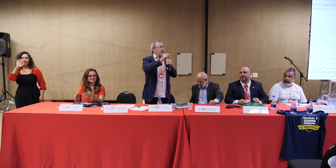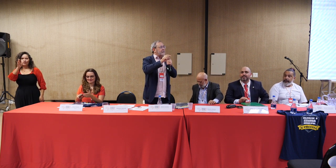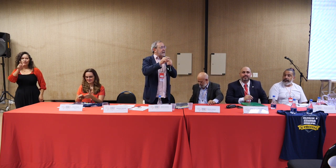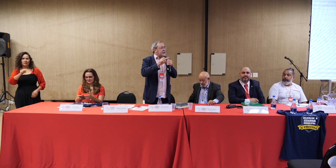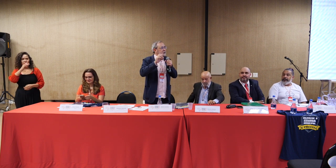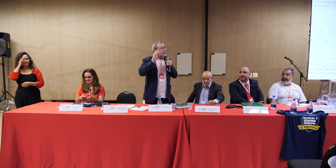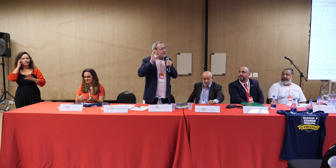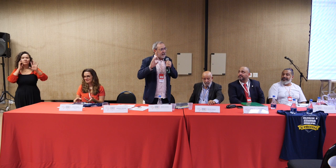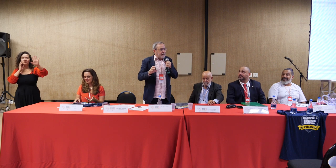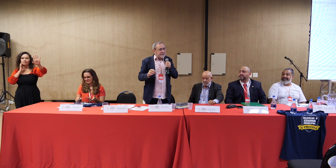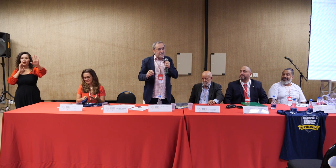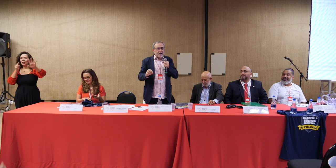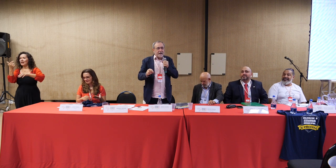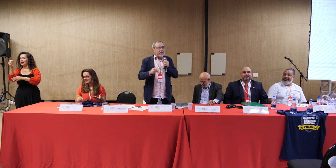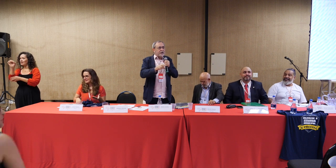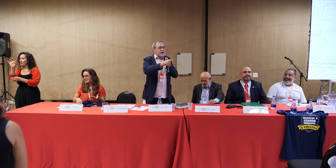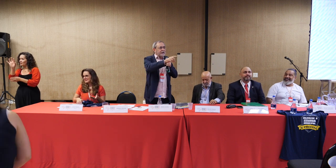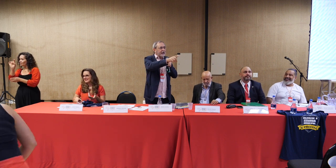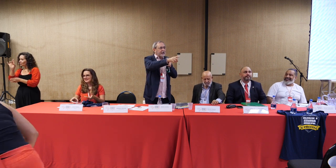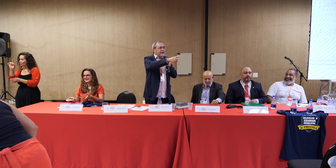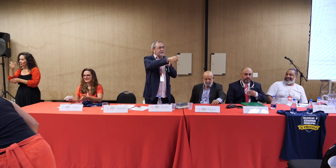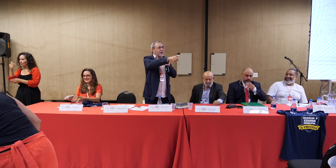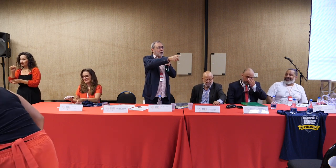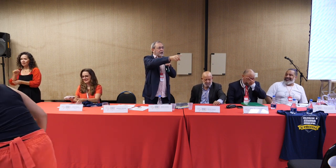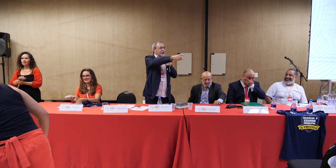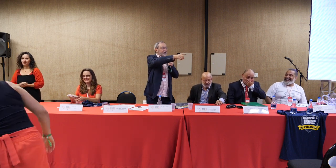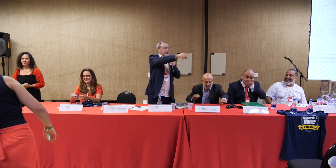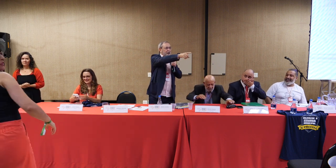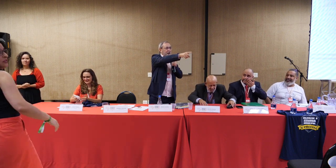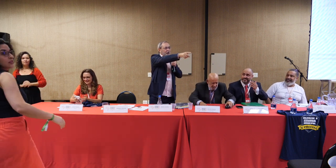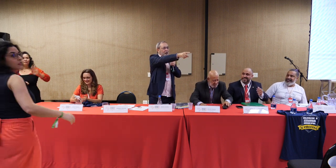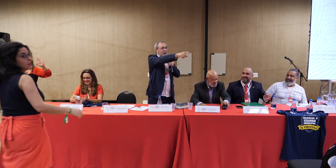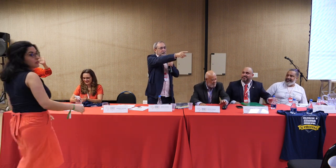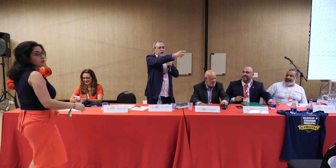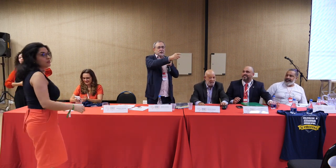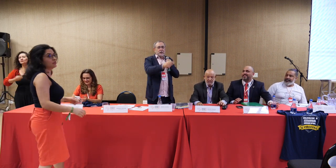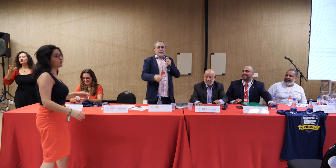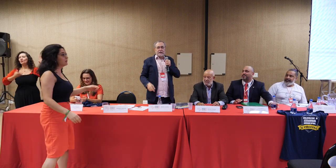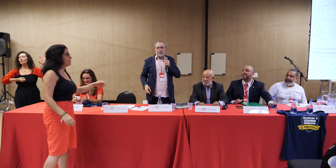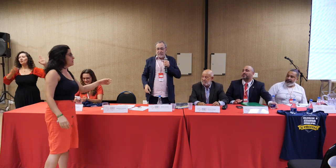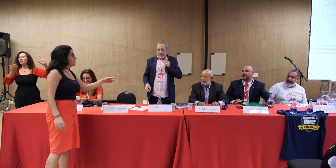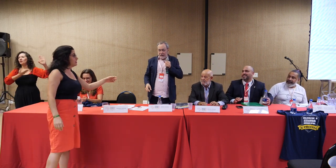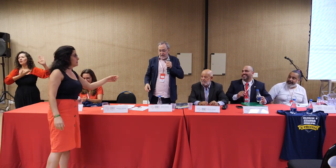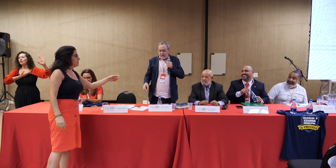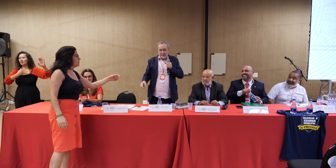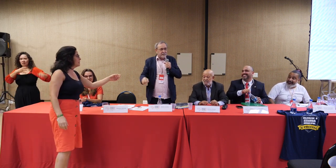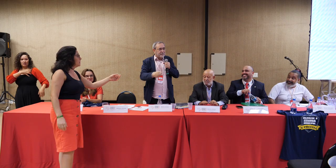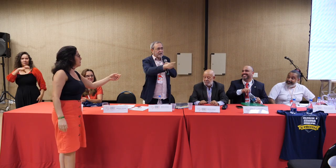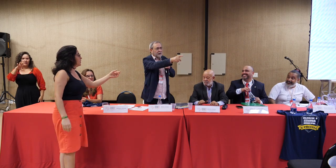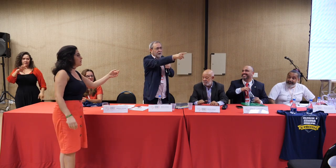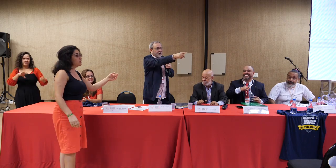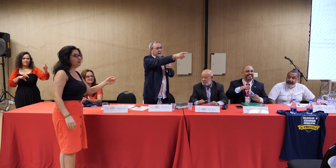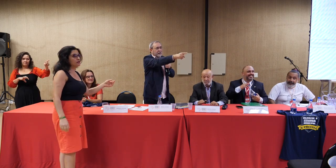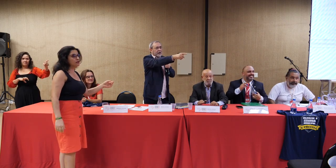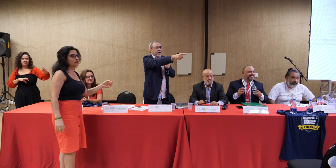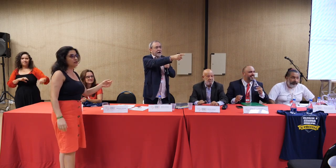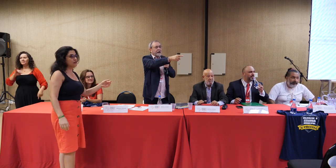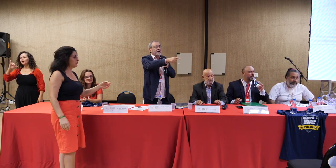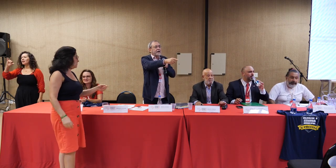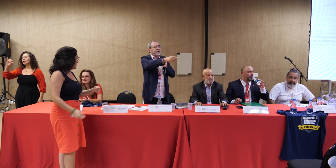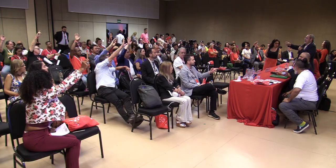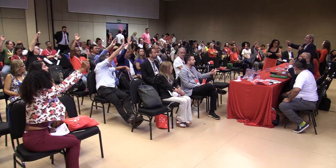já... Peraí, são só 10. Eu já vi quem levantou a mão aqui. Nosso companheiro da Bahia...